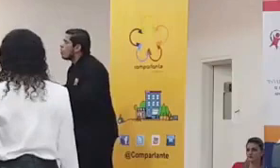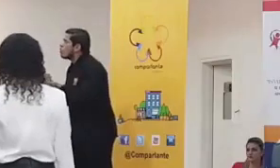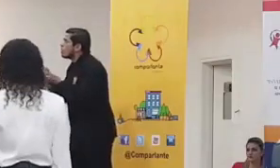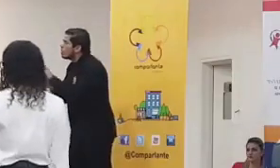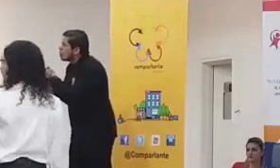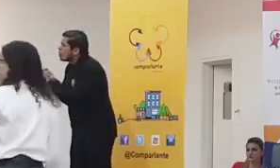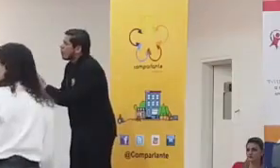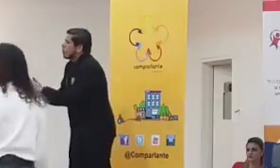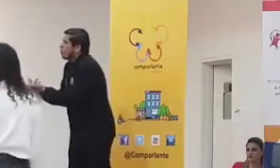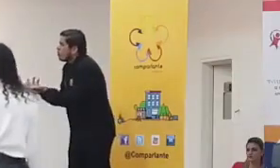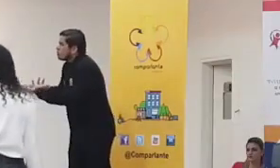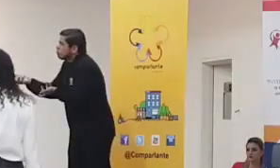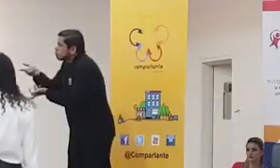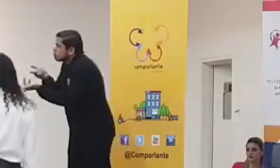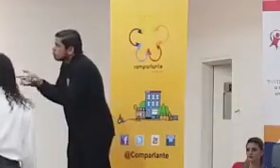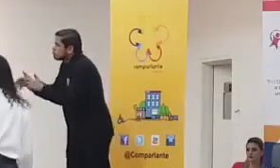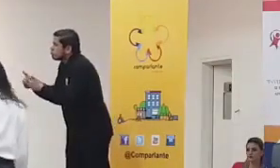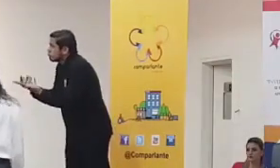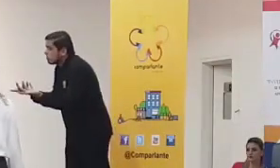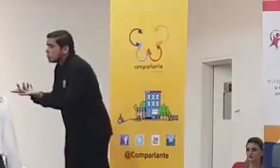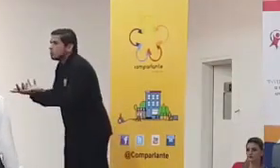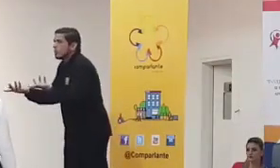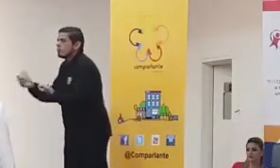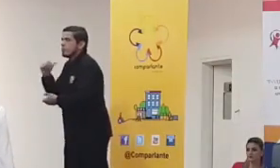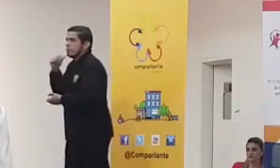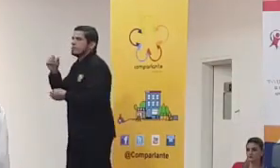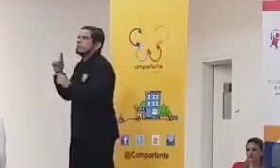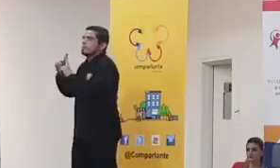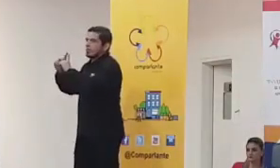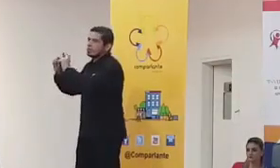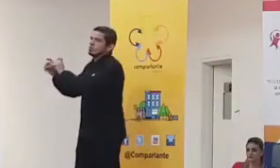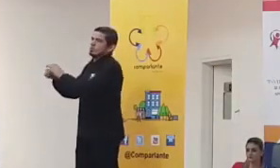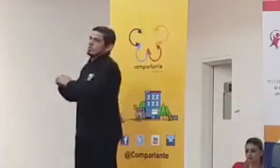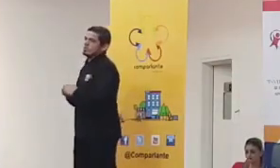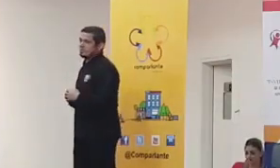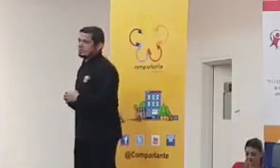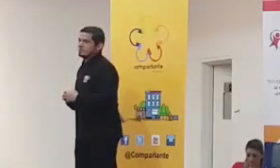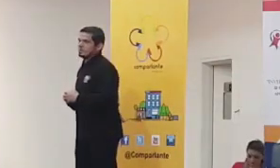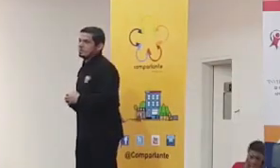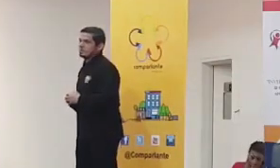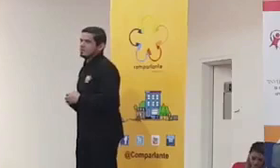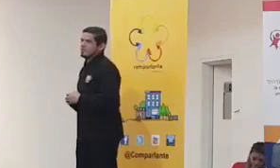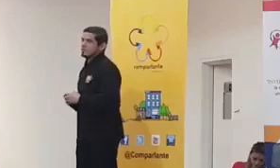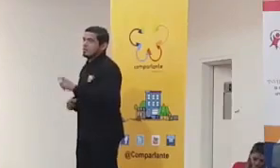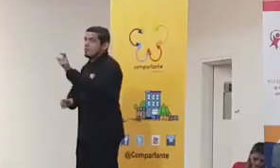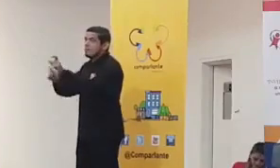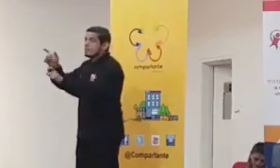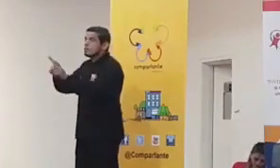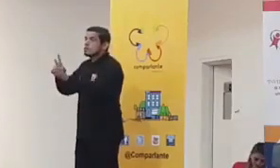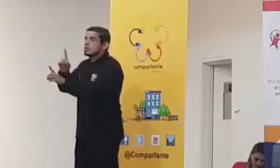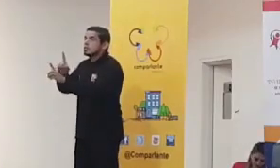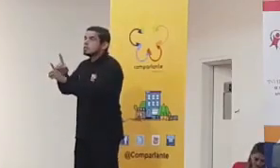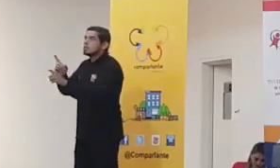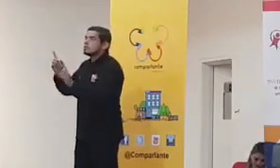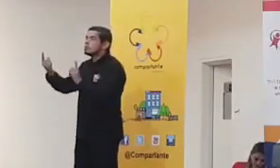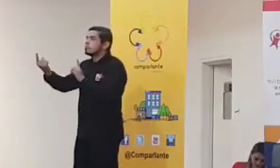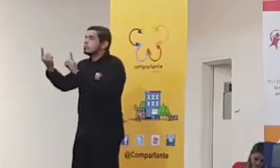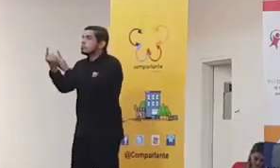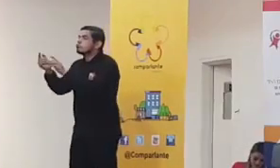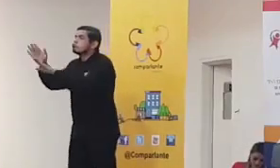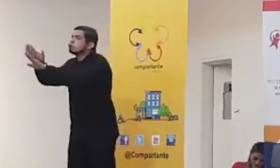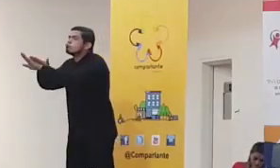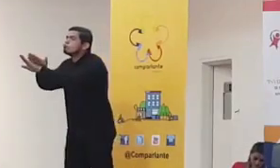suplir esas necesidades básicas que necesitamos las personas con discapacidad, no porque sea